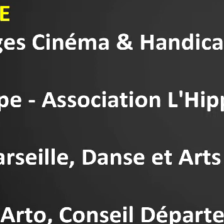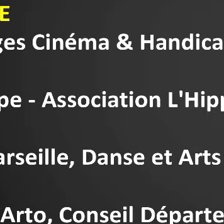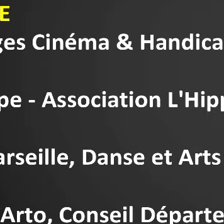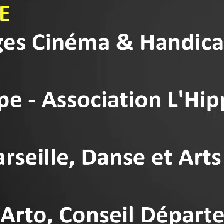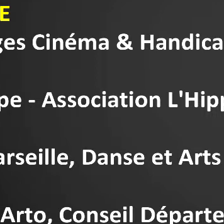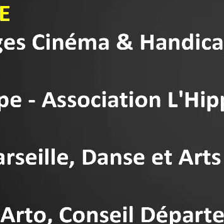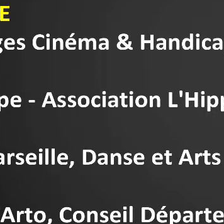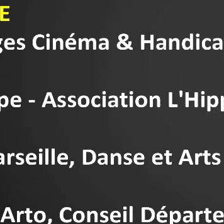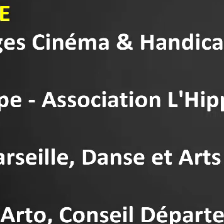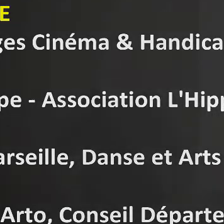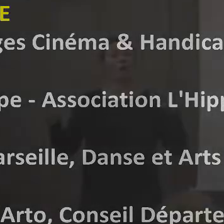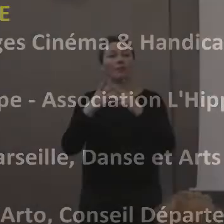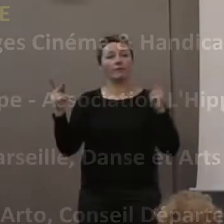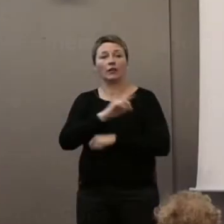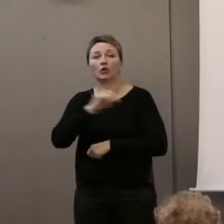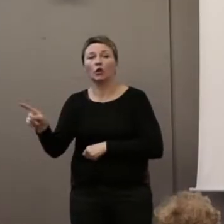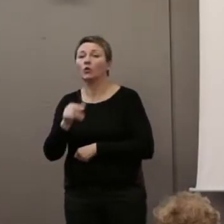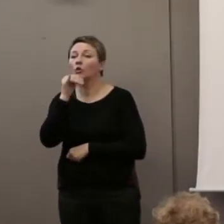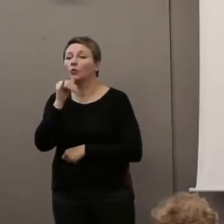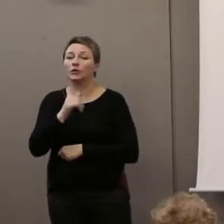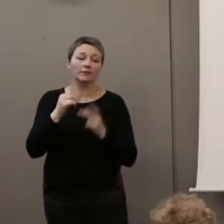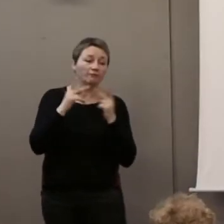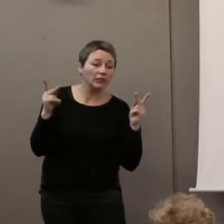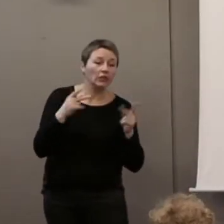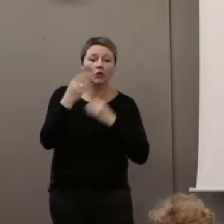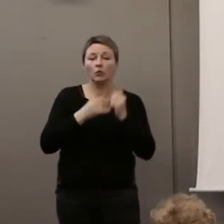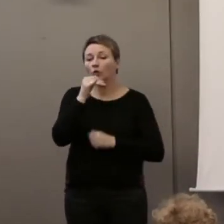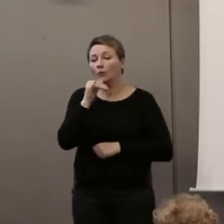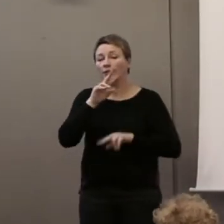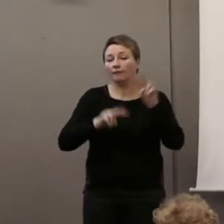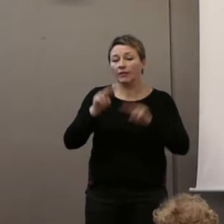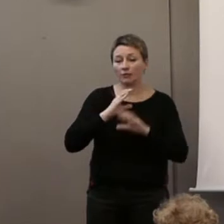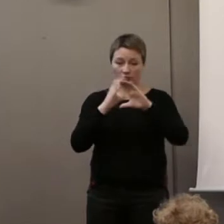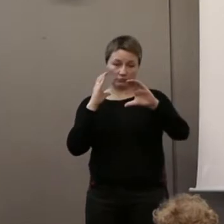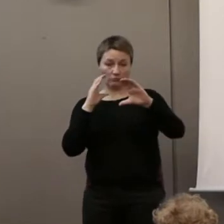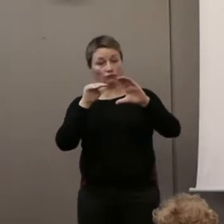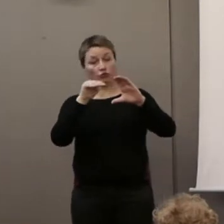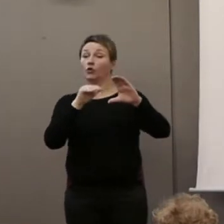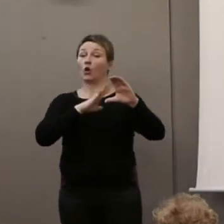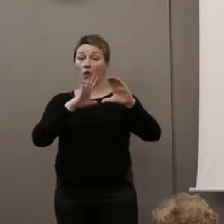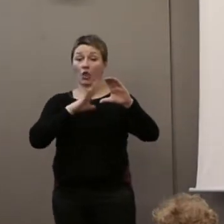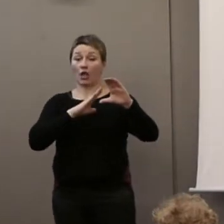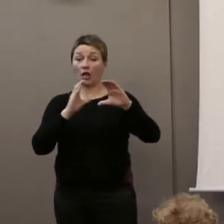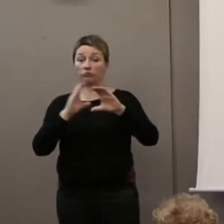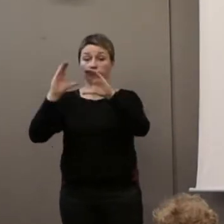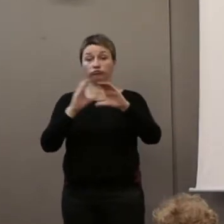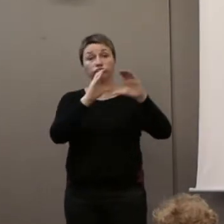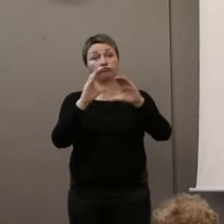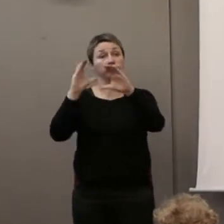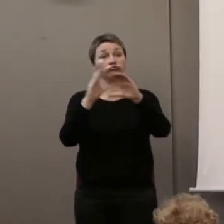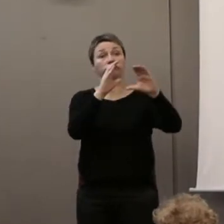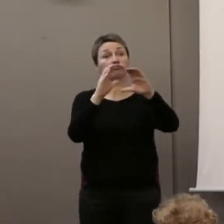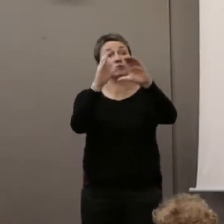rendre accessible dans une grande ville, dans une petite ville ou dans un village, eh bien, il y a cette structure qui est une régie mobile et qui permet de